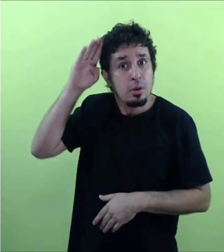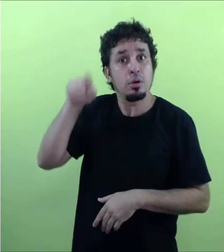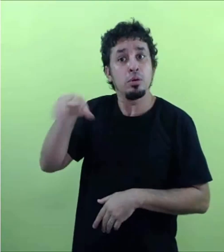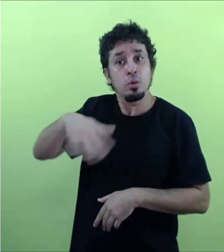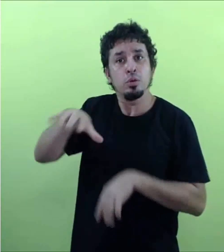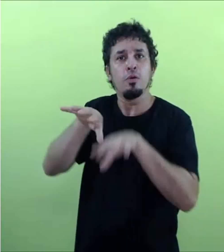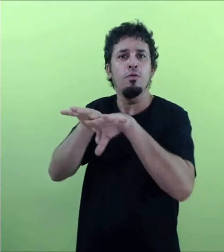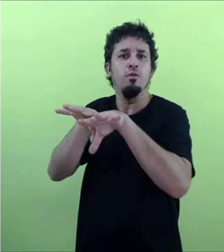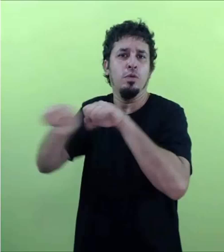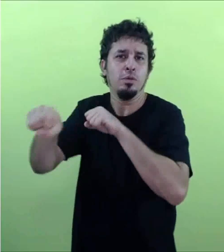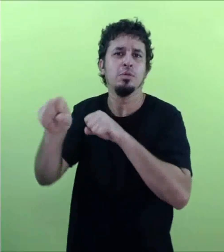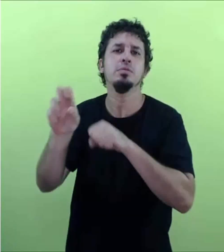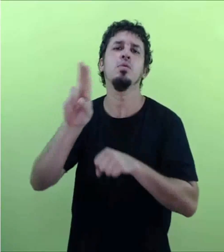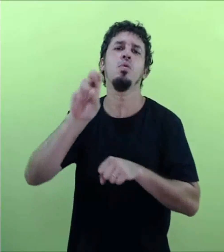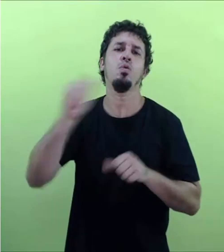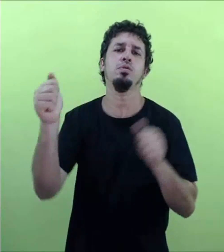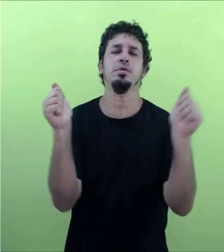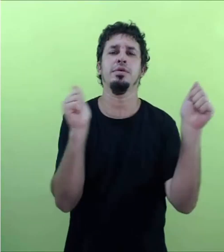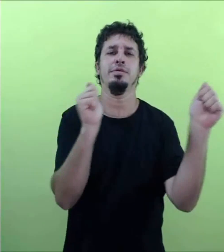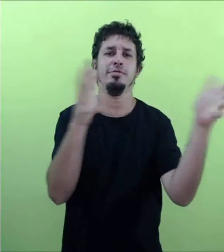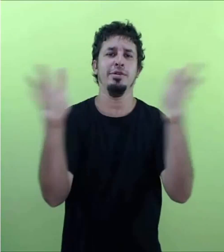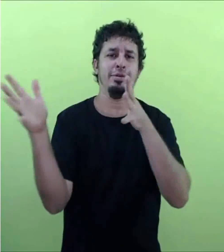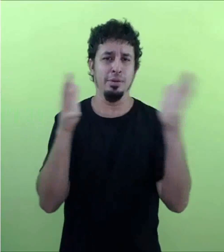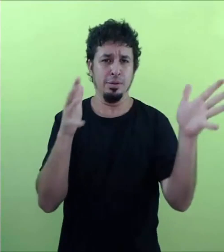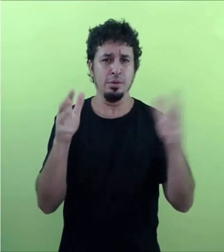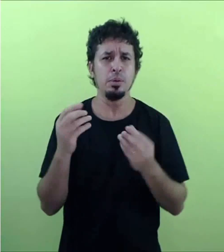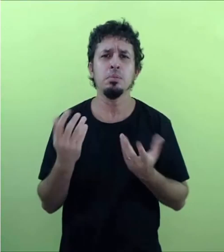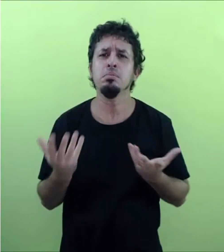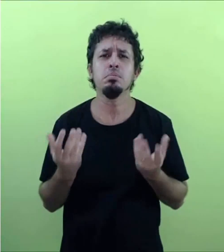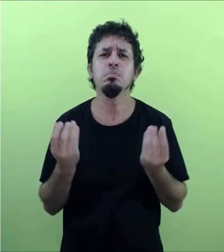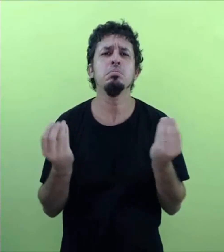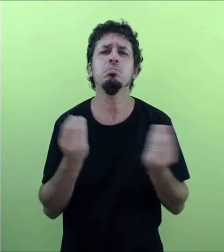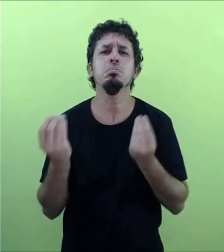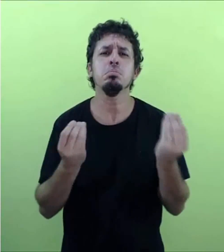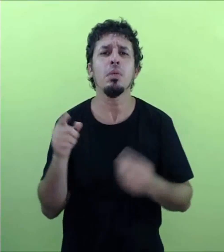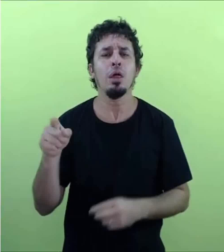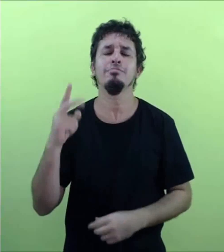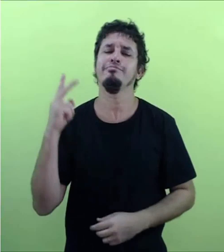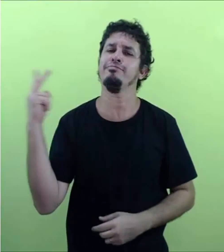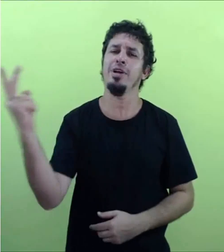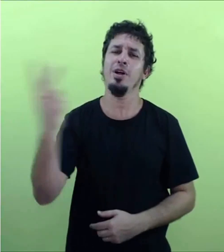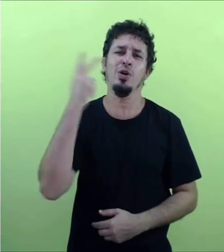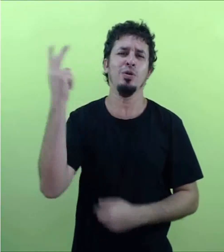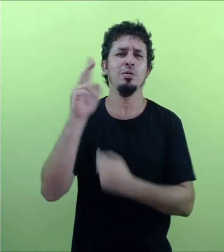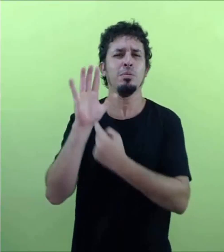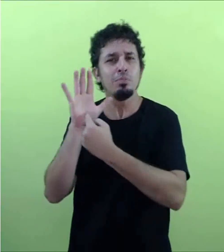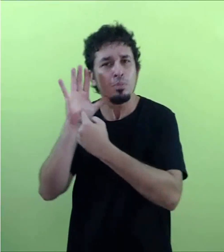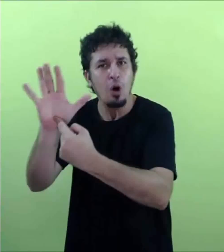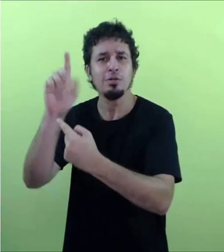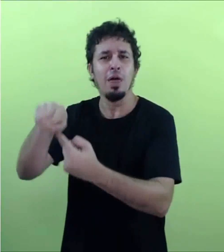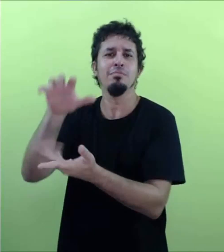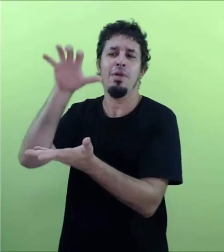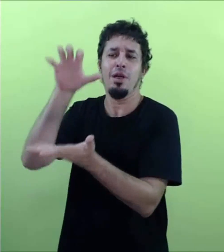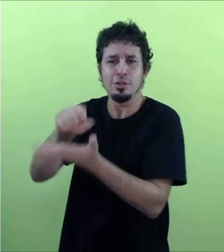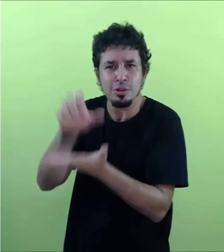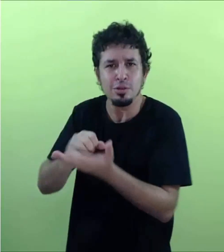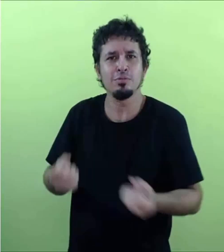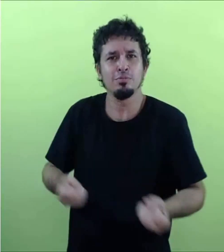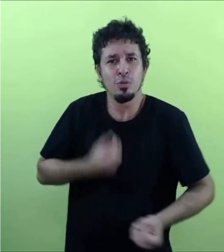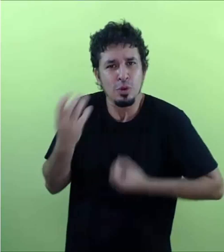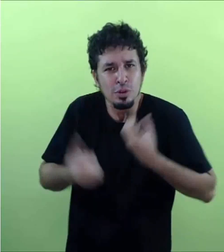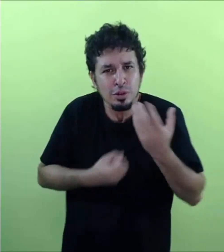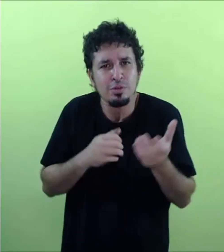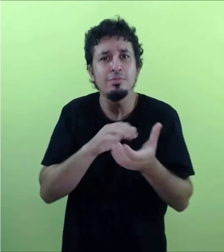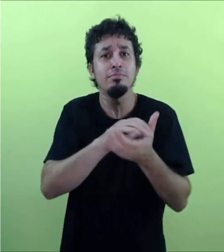em Libras. Tal ação visa valorizar e promover o registro dessas produções de modo a constituir